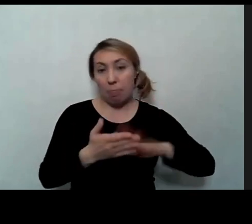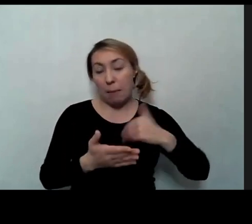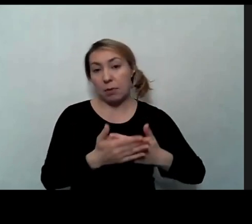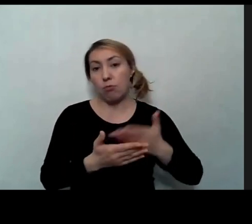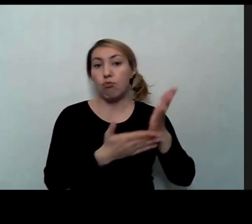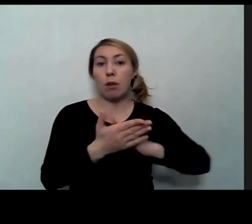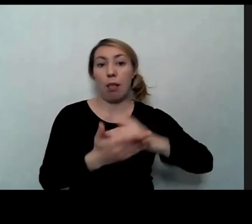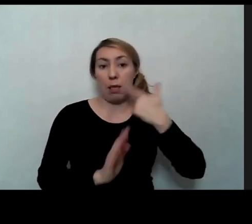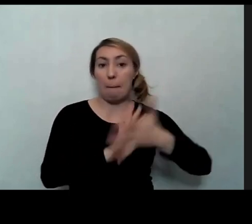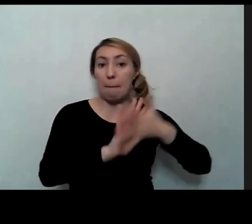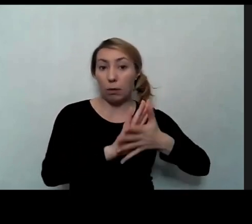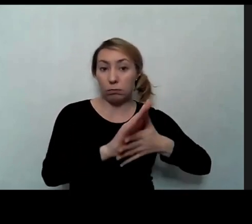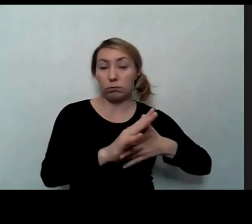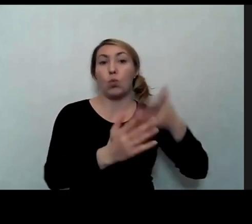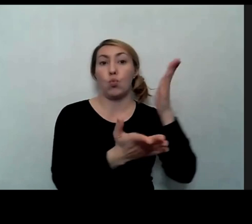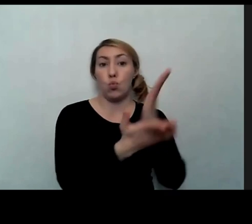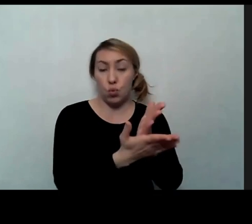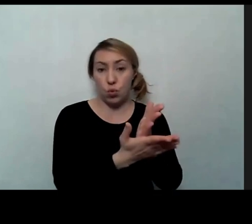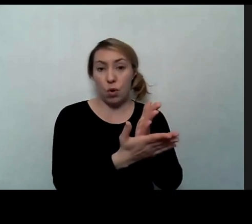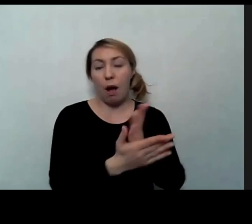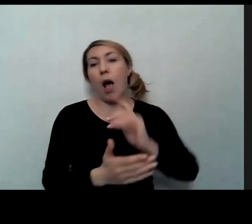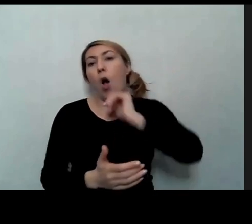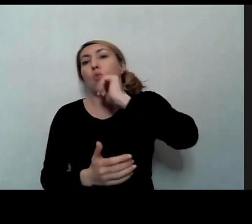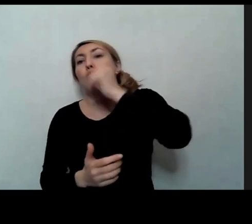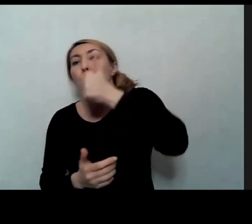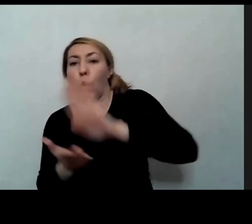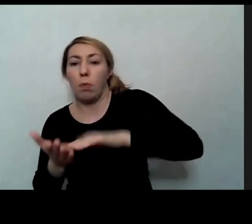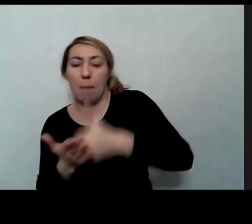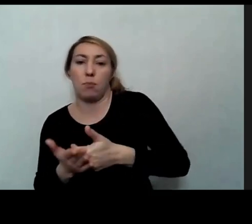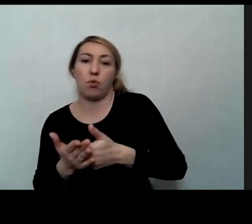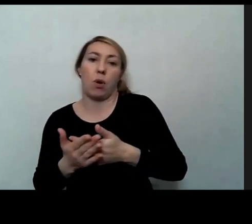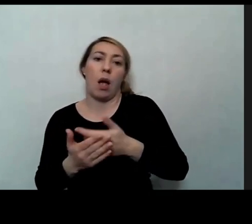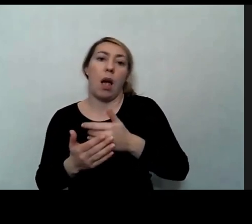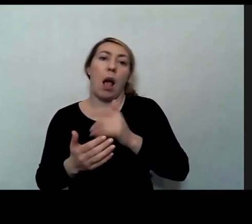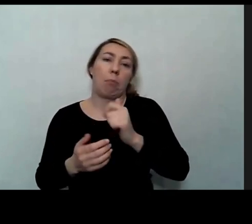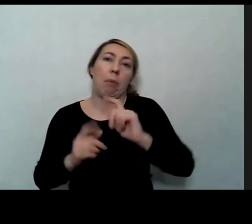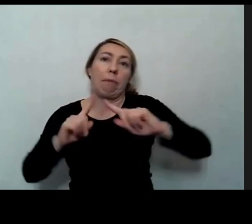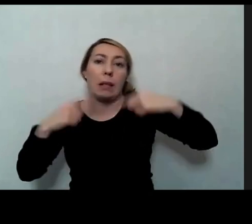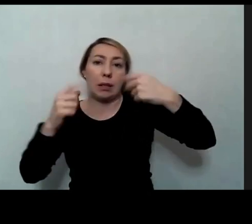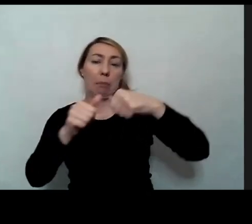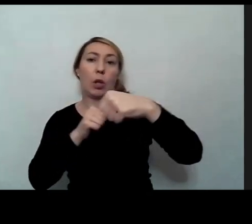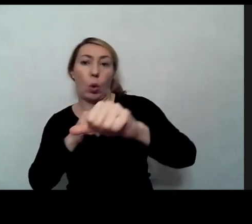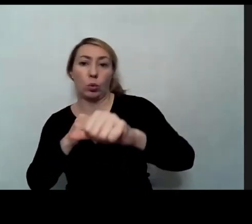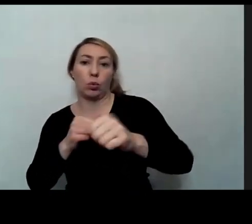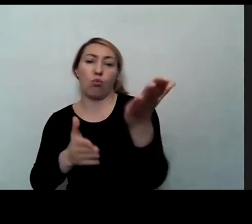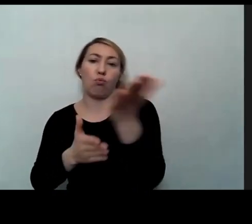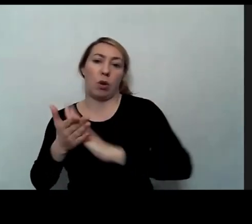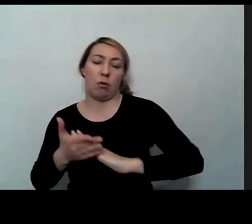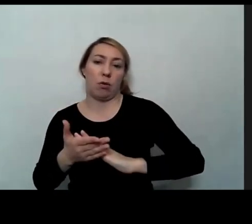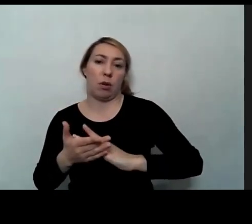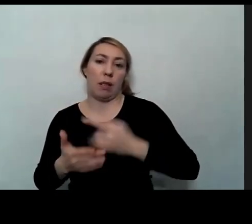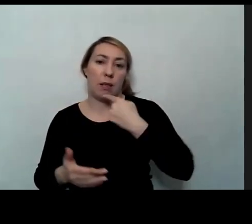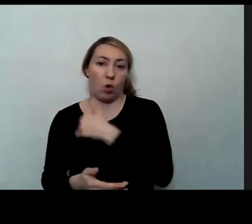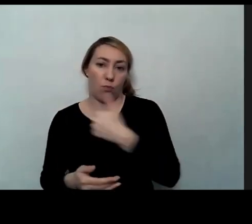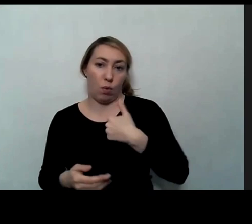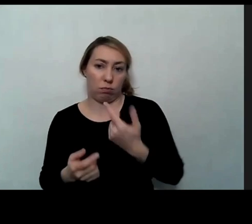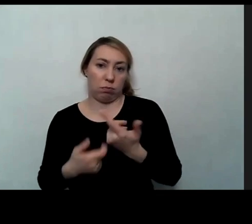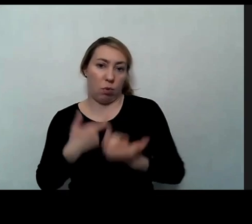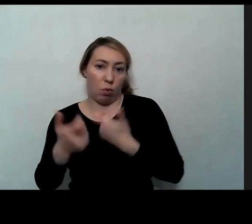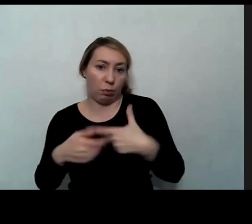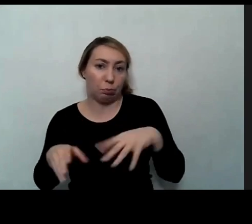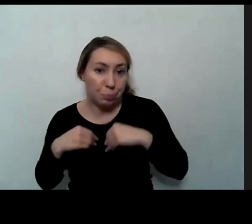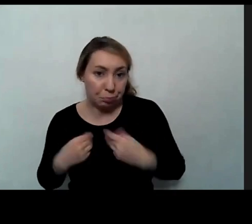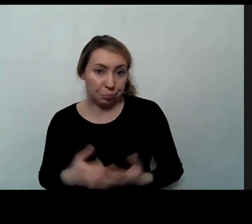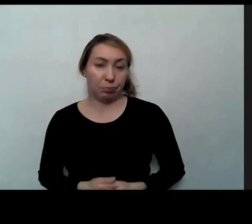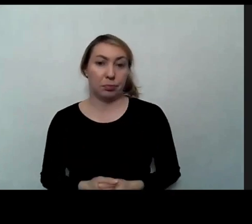przykład migowym, a kolejnego dnia może rozwiązać, czy na przykład kolejnego tygodnia część w języku polskim, więc to myślę,